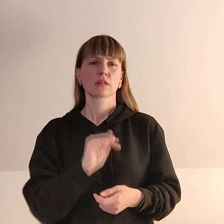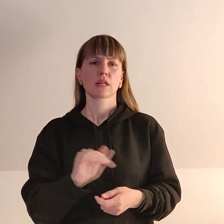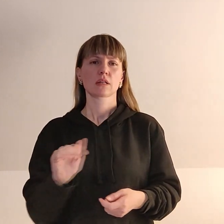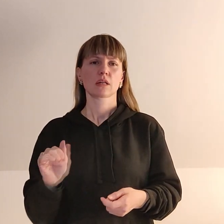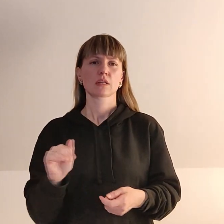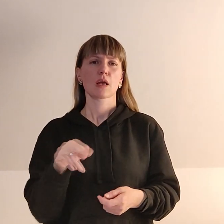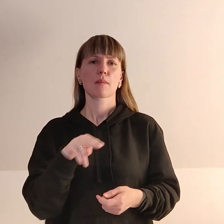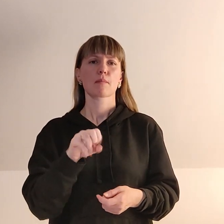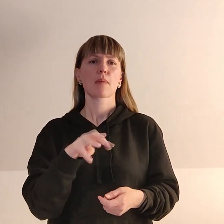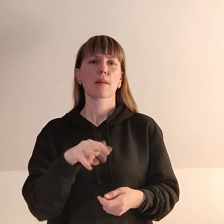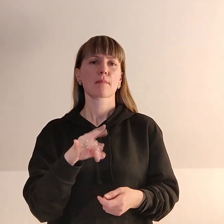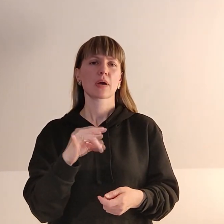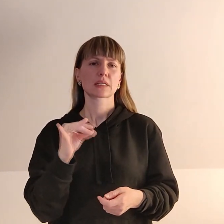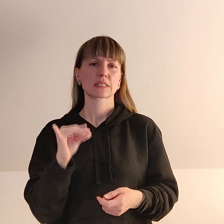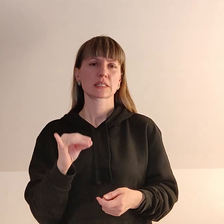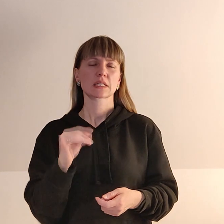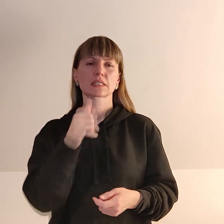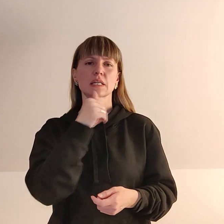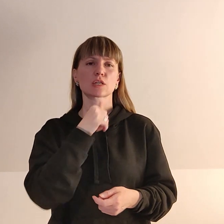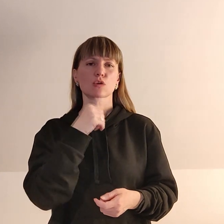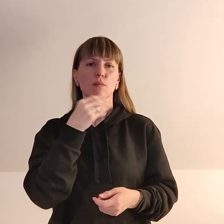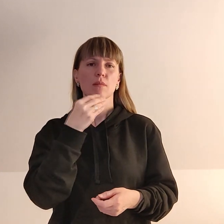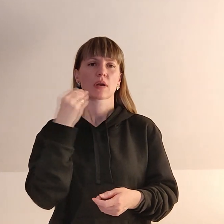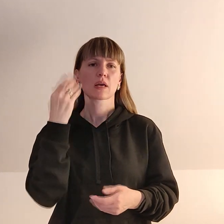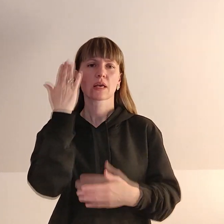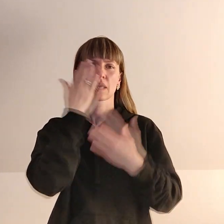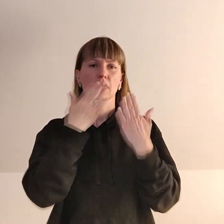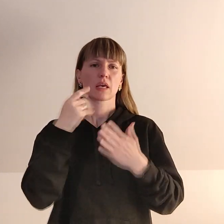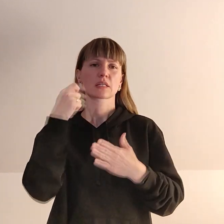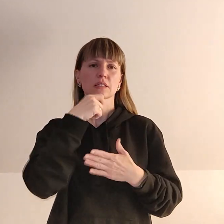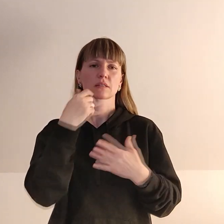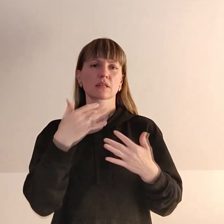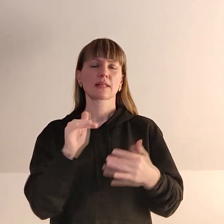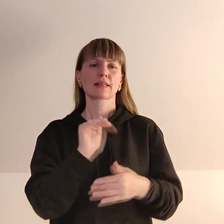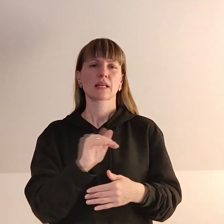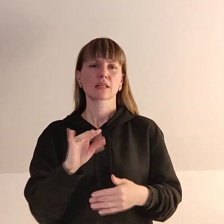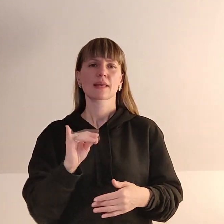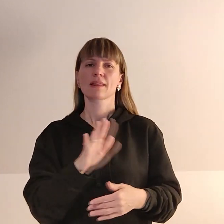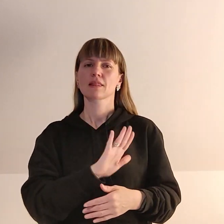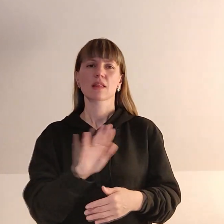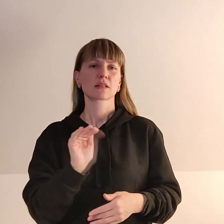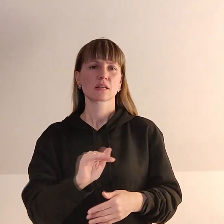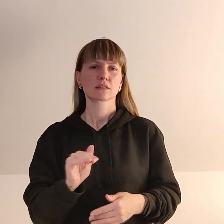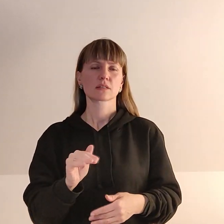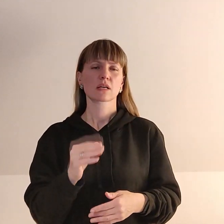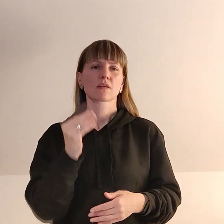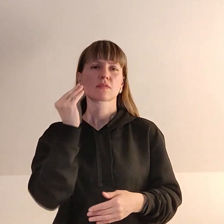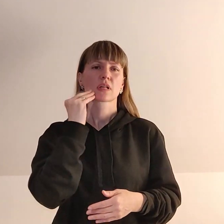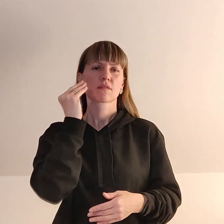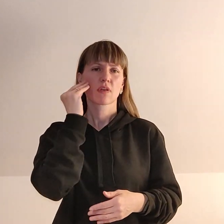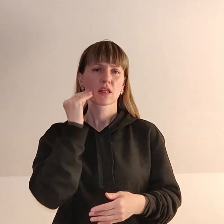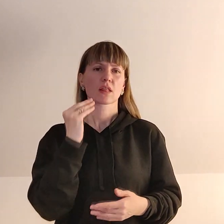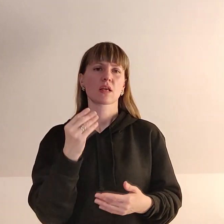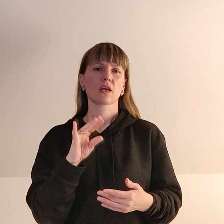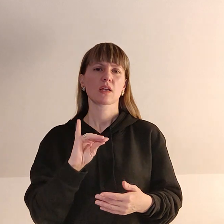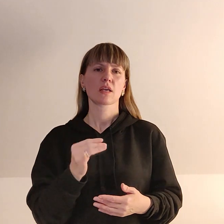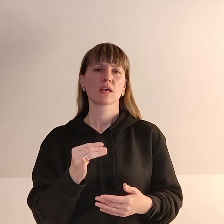памперси, засоби гігієни, і дитячі, і недитячі, і в салфетках, і в